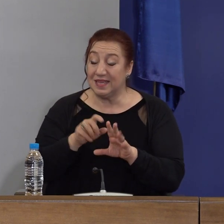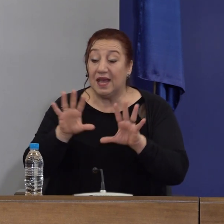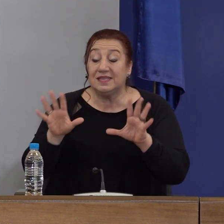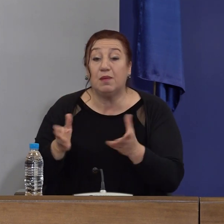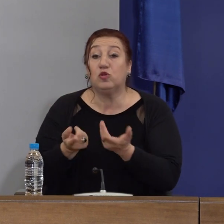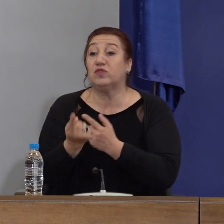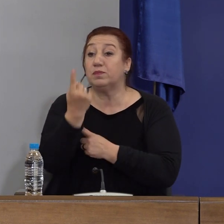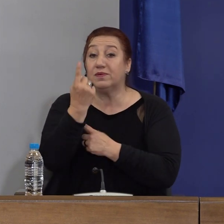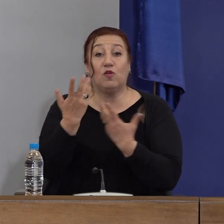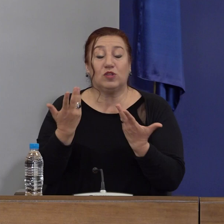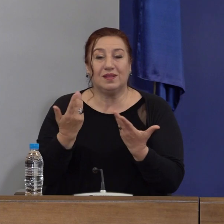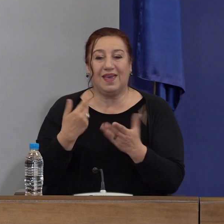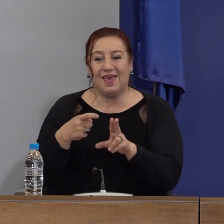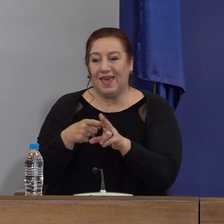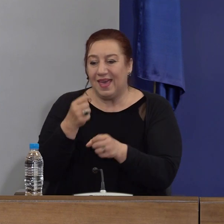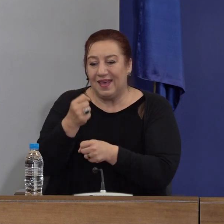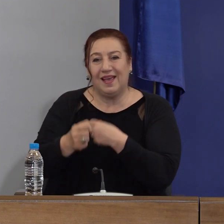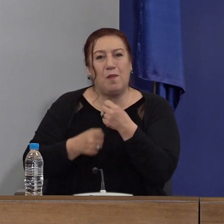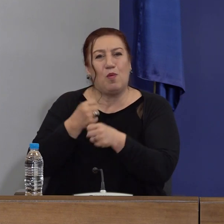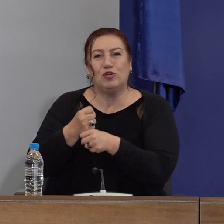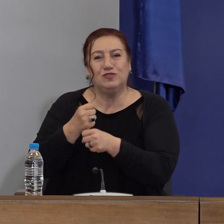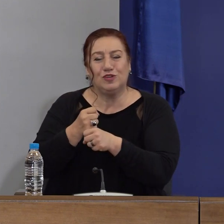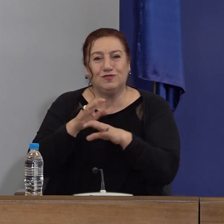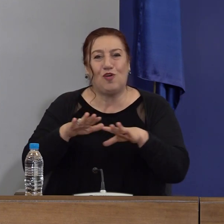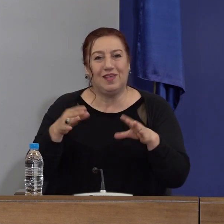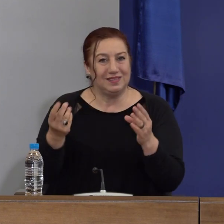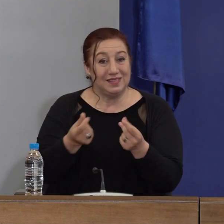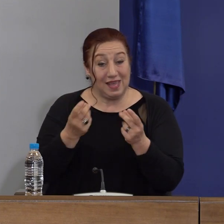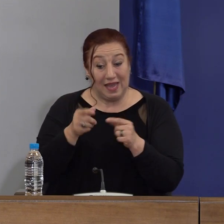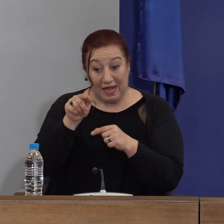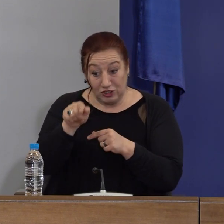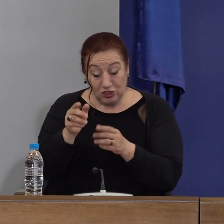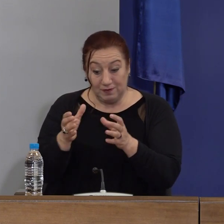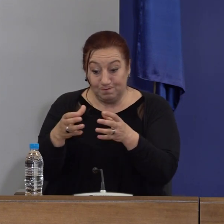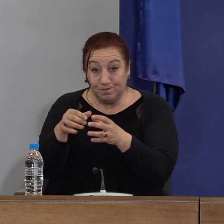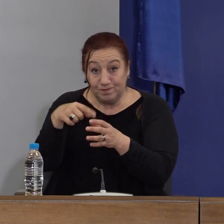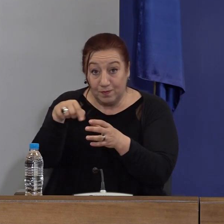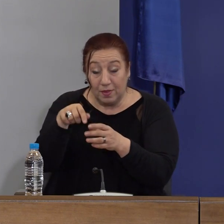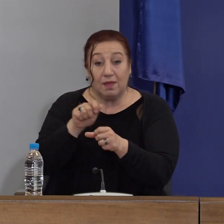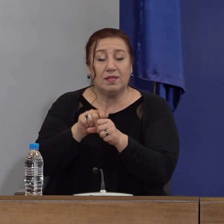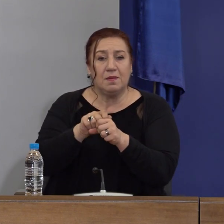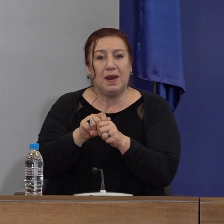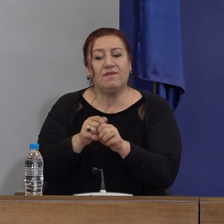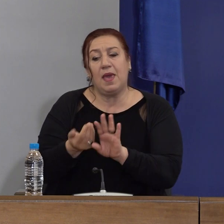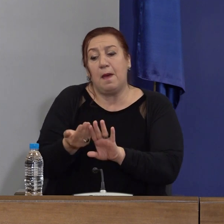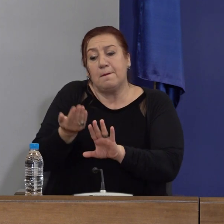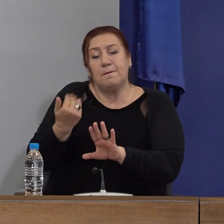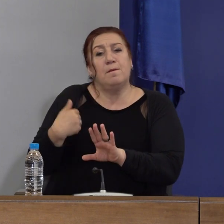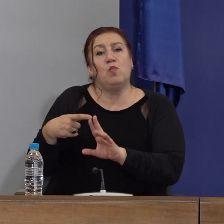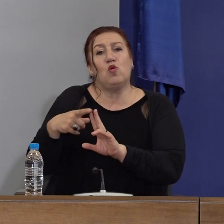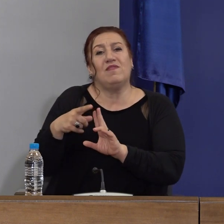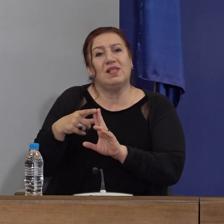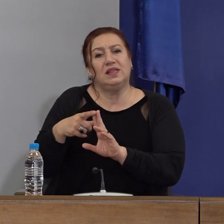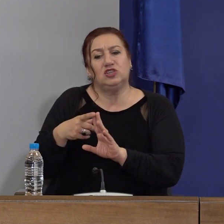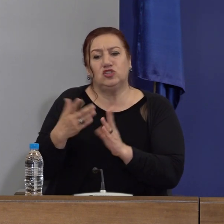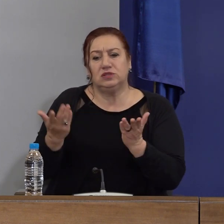играчки. Там са направени съответните профилактични мероприятия, които трябва да се